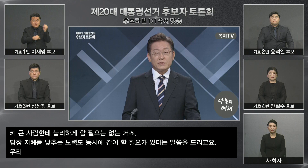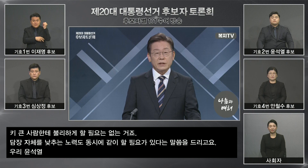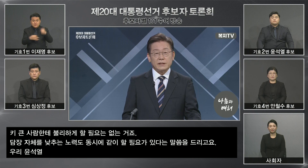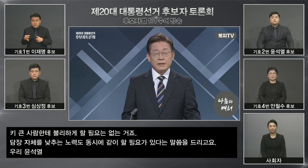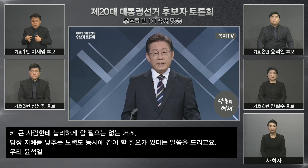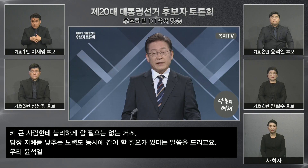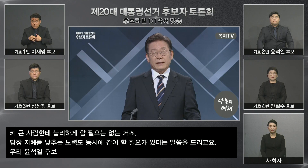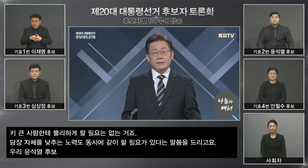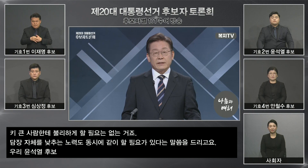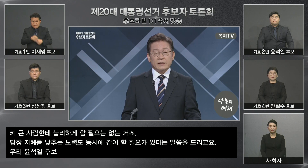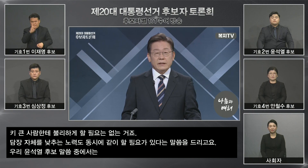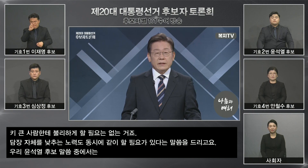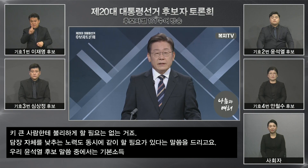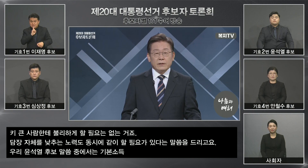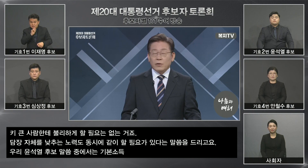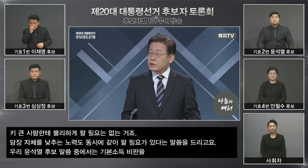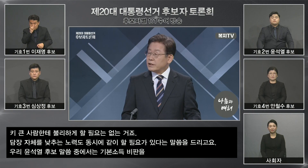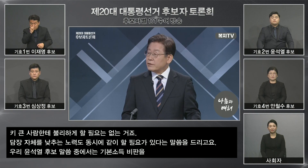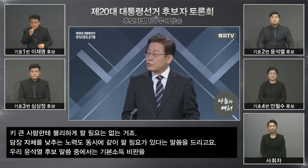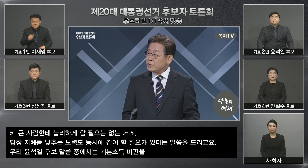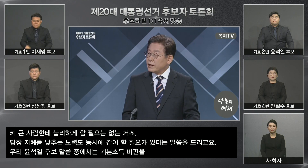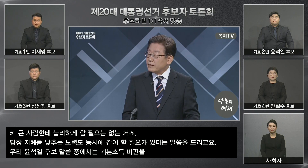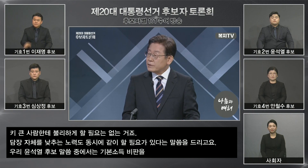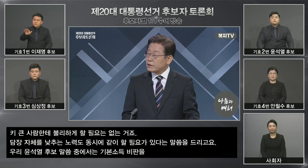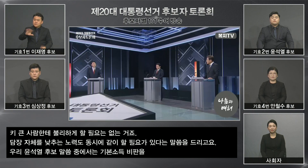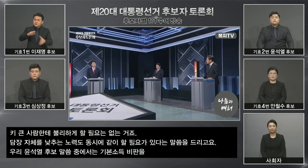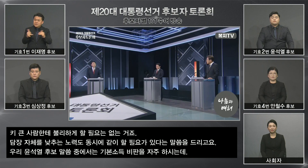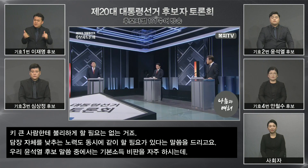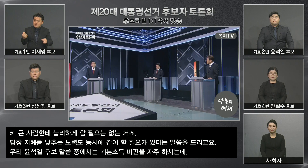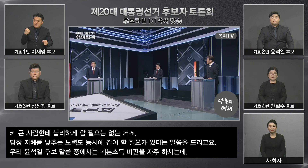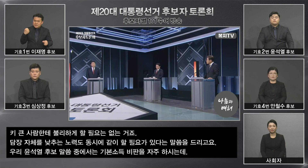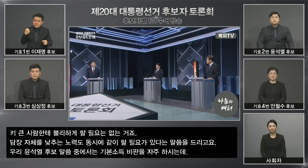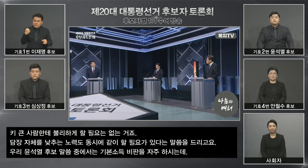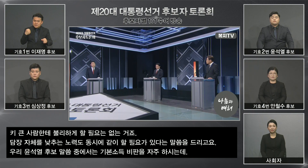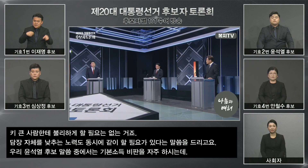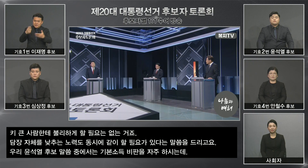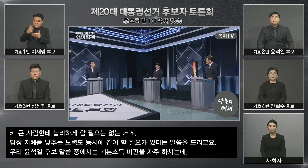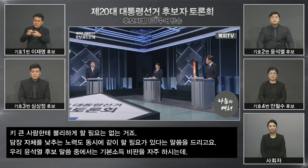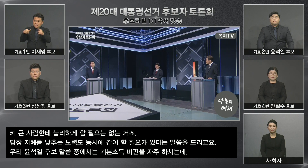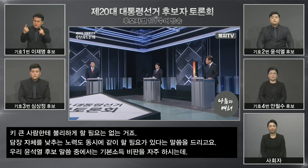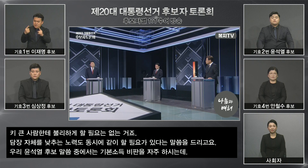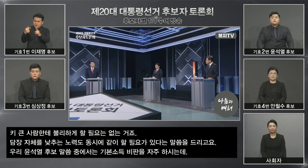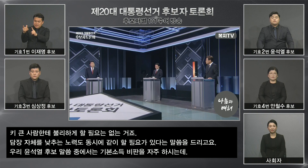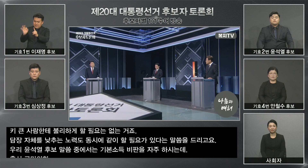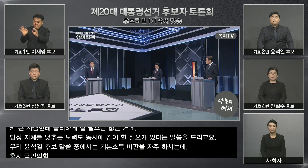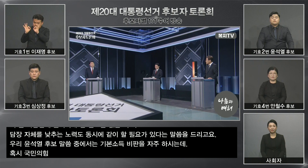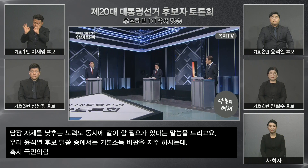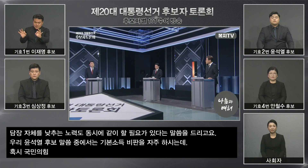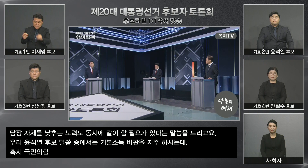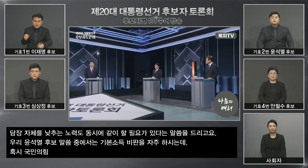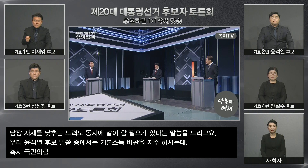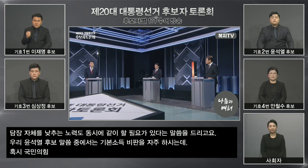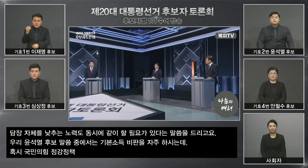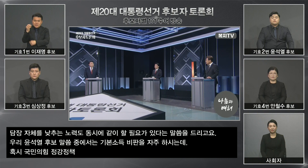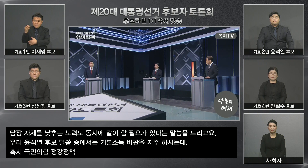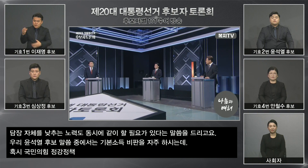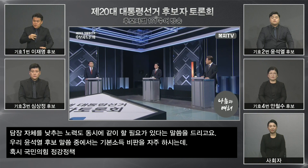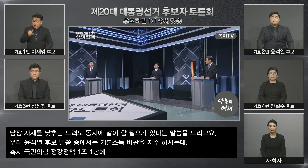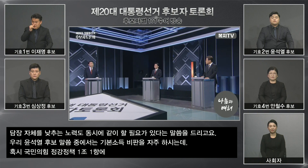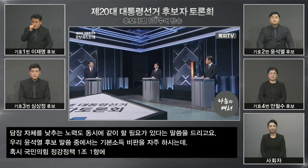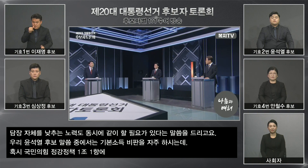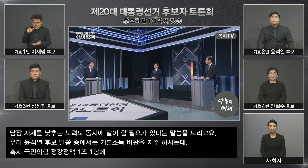비판을 자주 하시는데 혹시 국민의힘 정강정책 1조 1항에 기본소득 한다 이렇게 들어있는 거